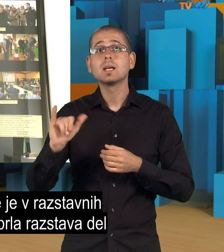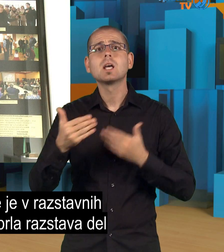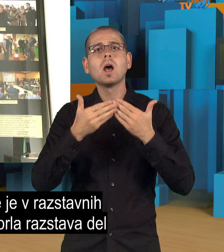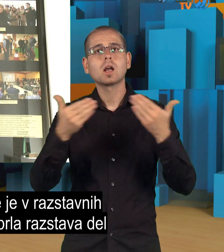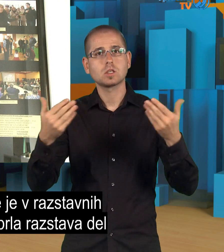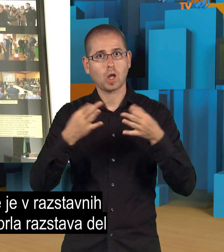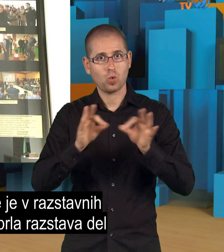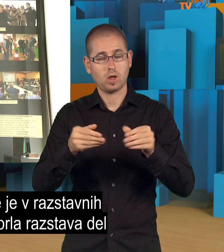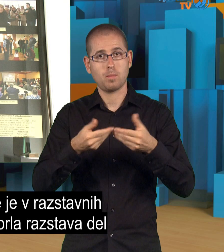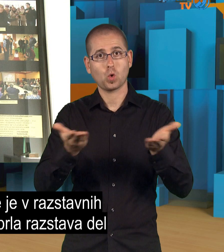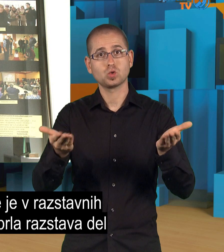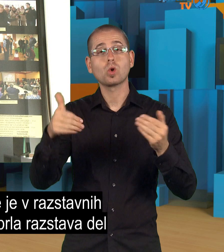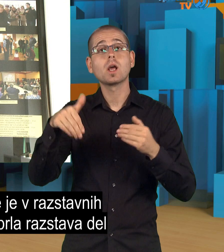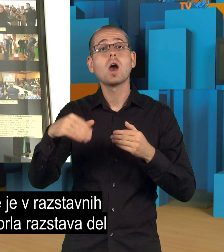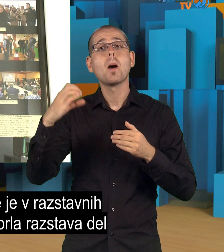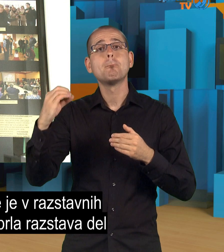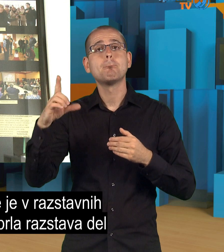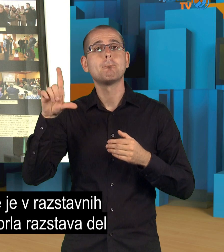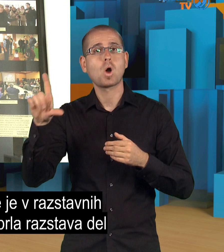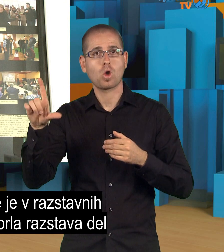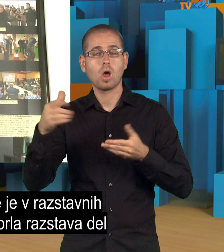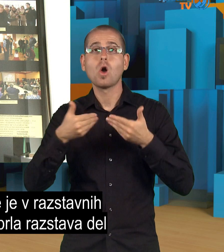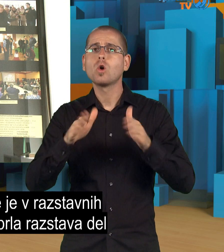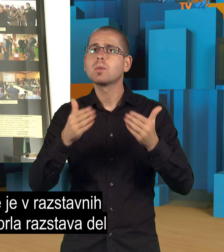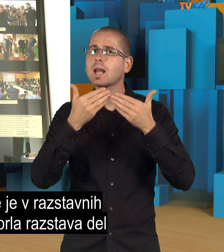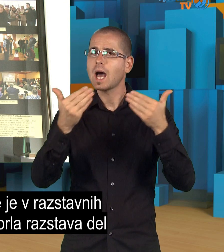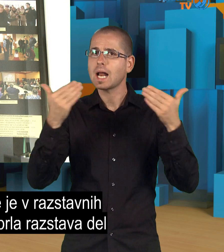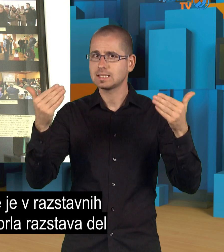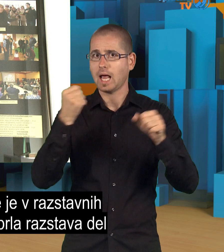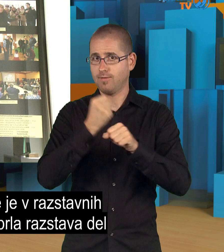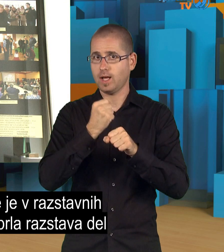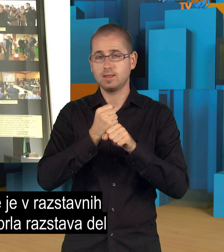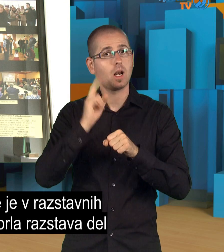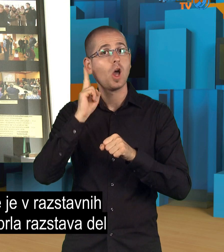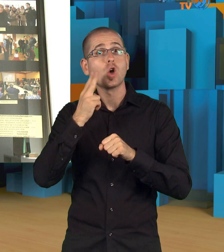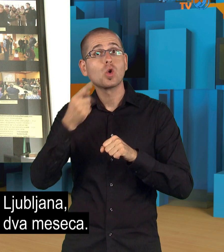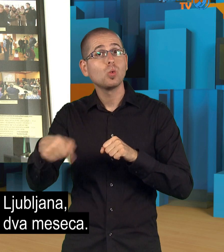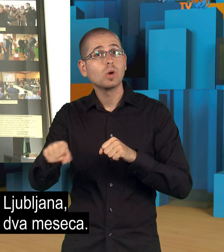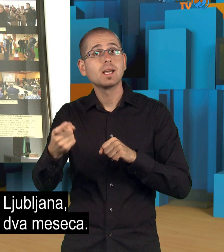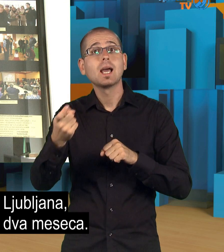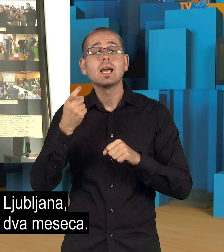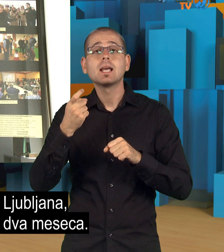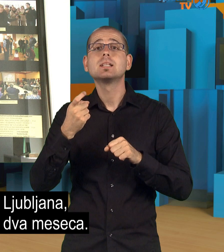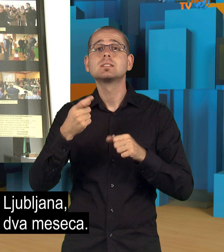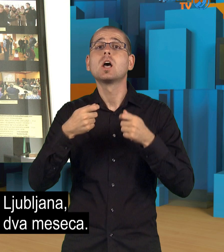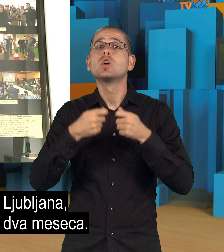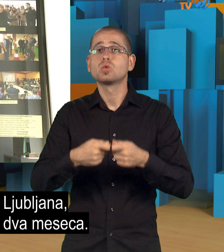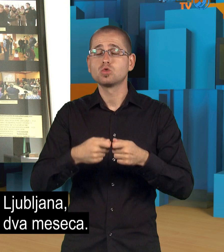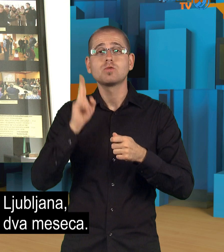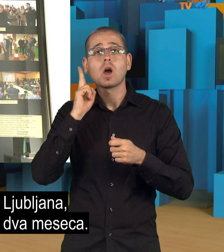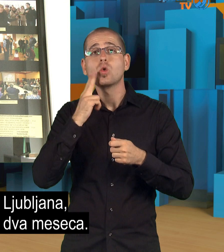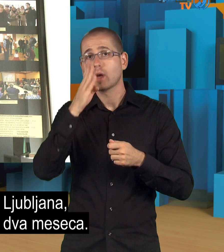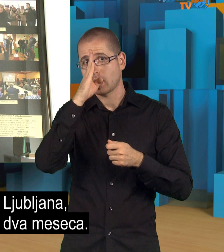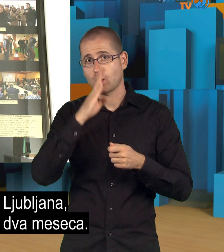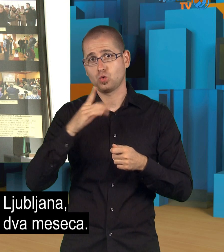V začetku julija se je v razstavnih prostorih Mestne občine Ljubljana odprla razstava del gluhih iz DGN Ljubljana,